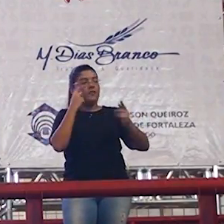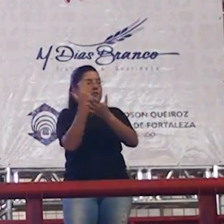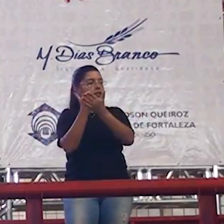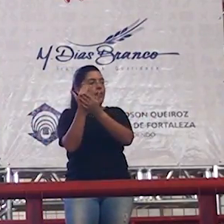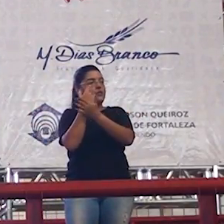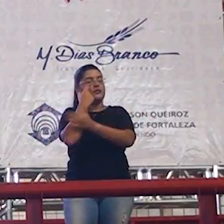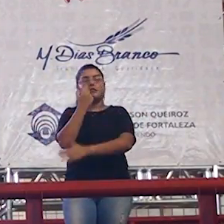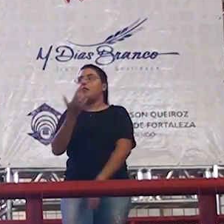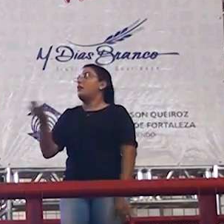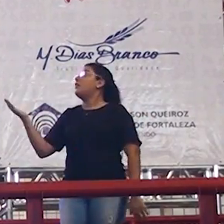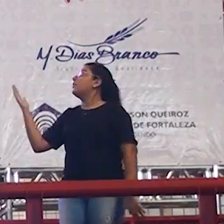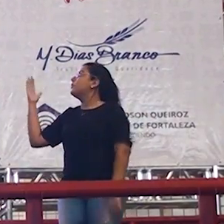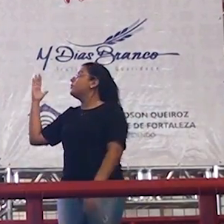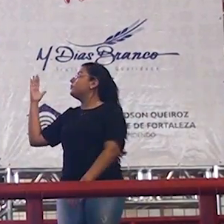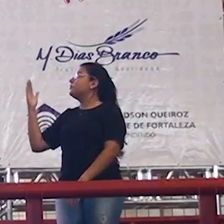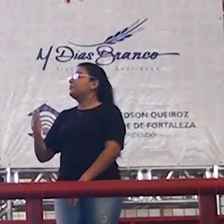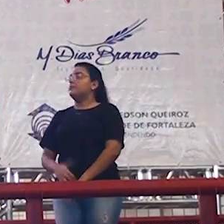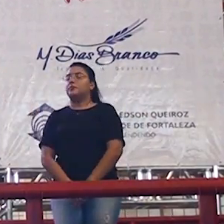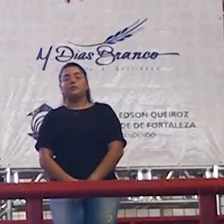um setor,